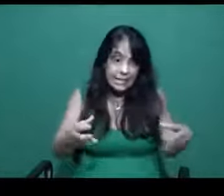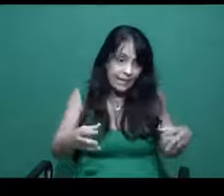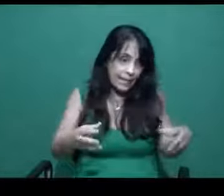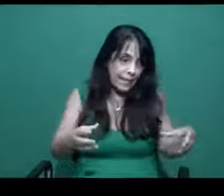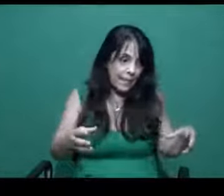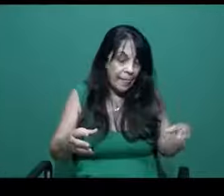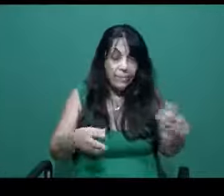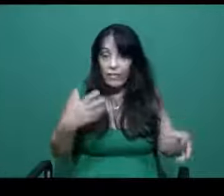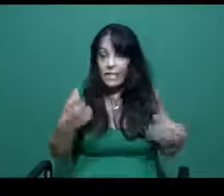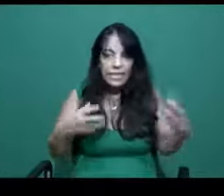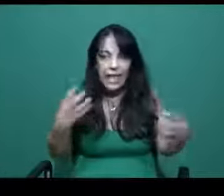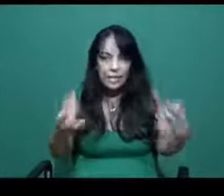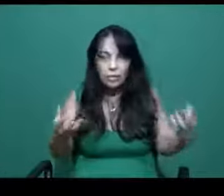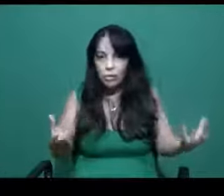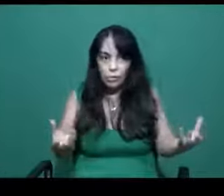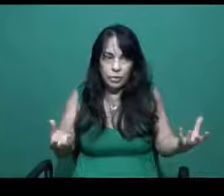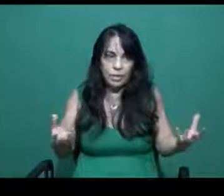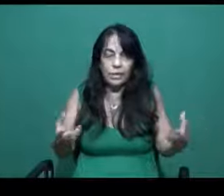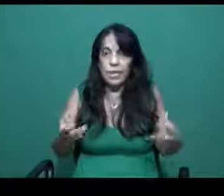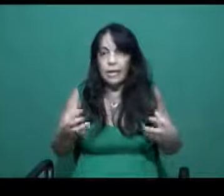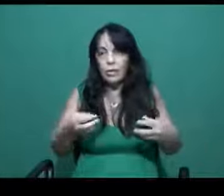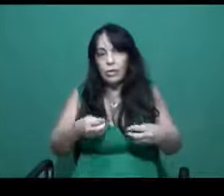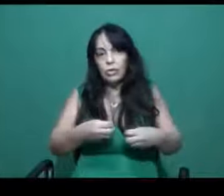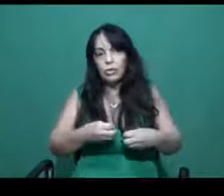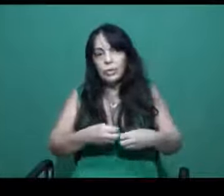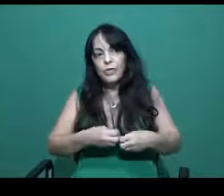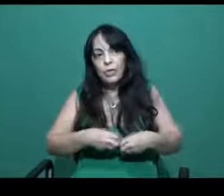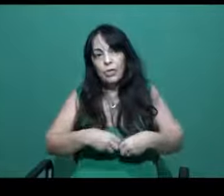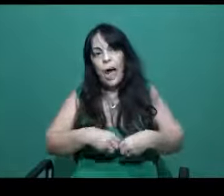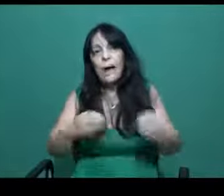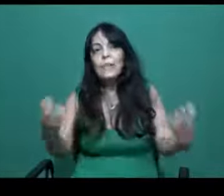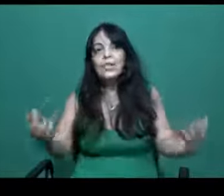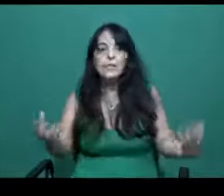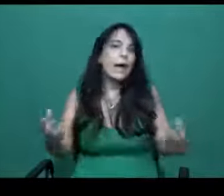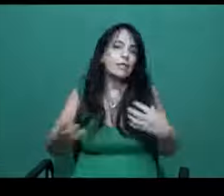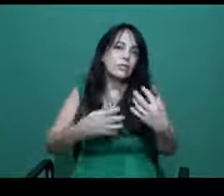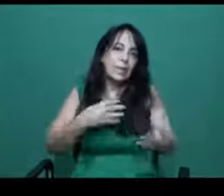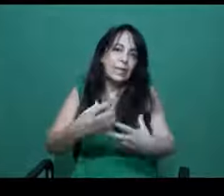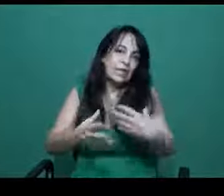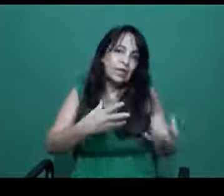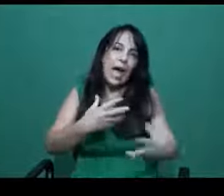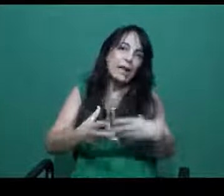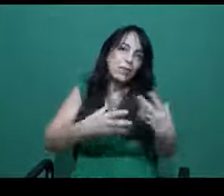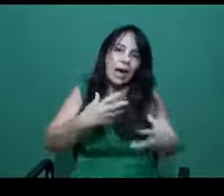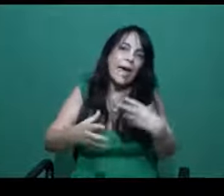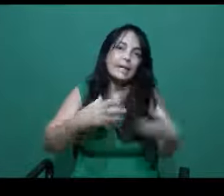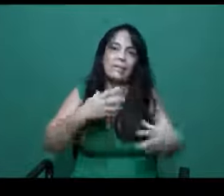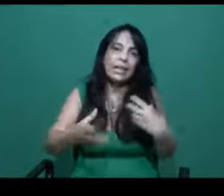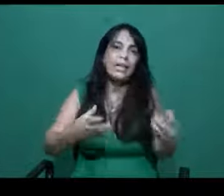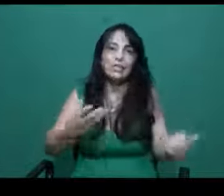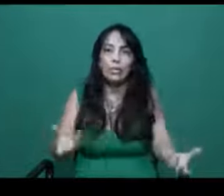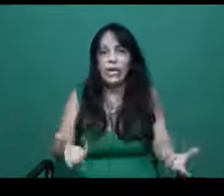dessa vivacidade toda, quando o professor abre espaço para esse diálogo alegre e feliz com